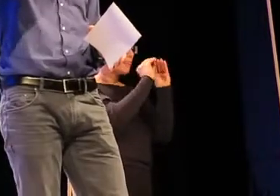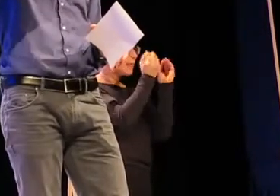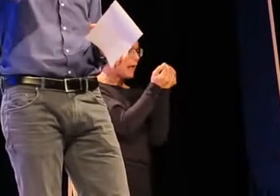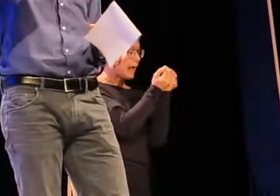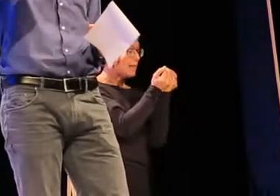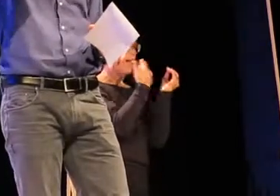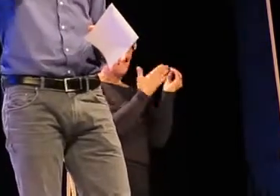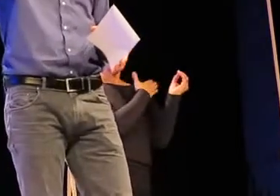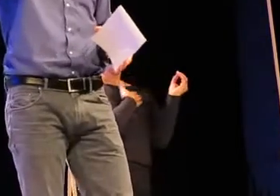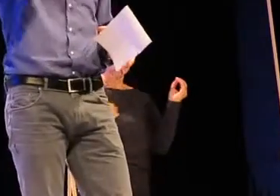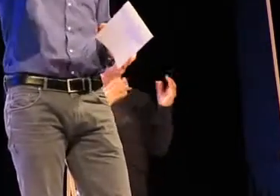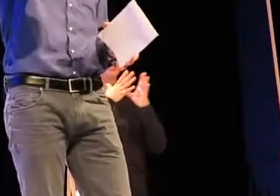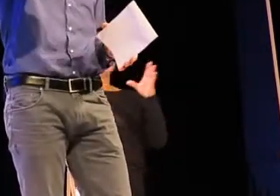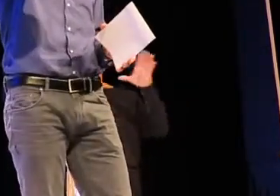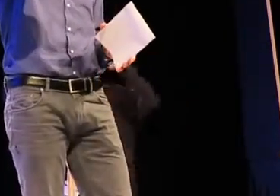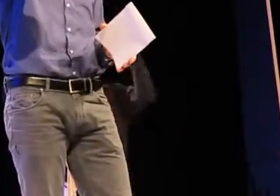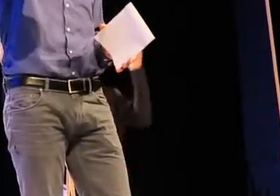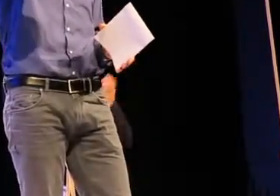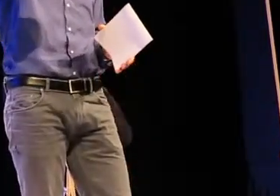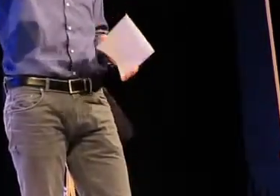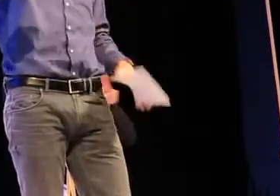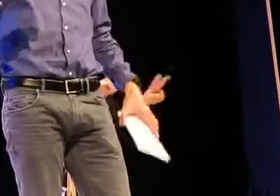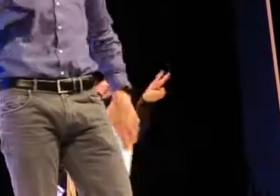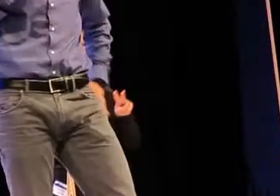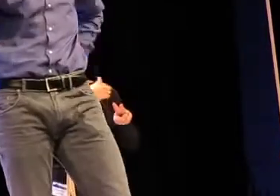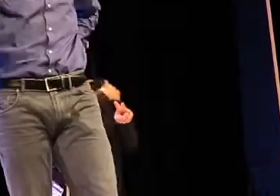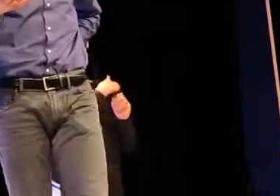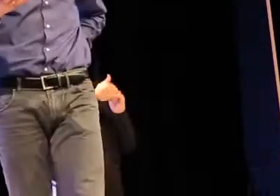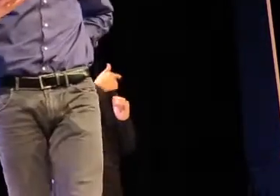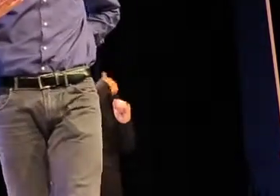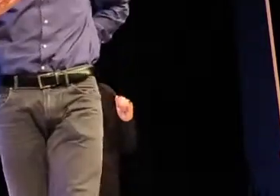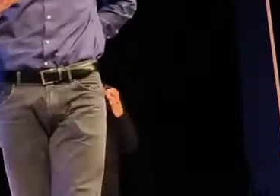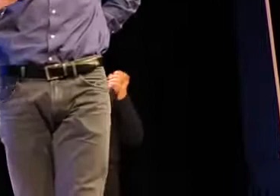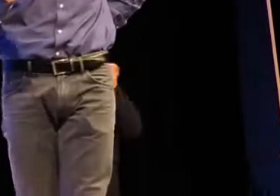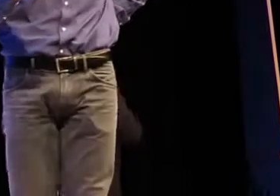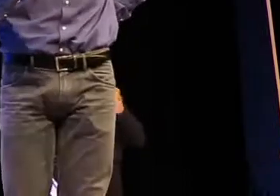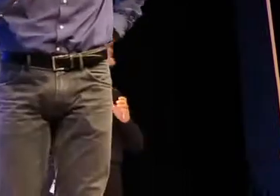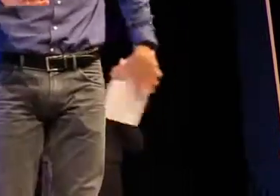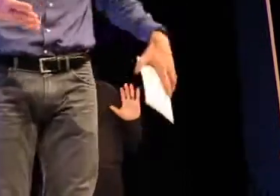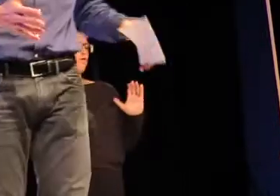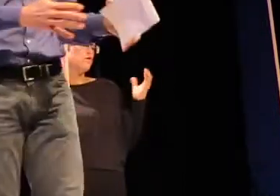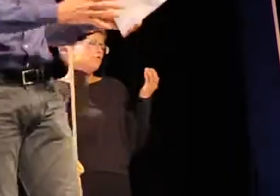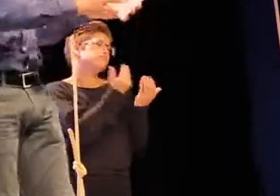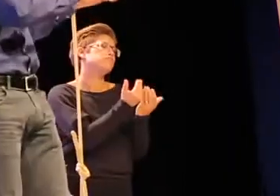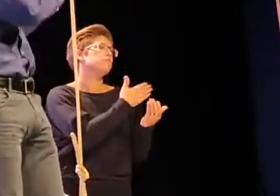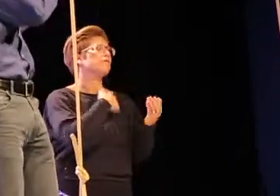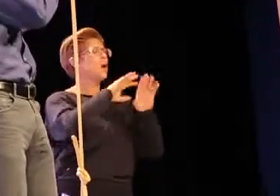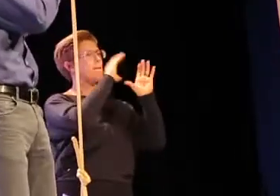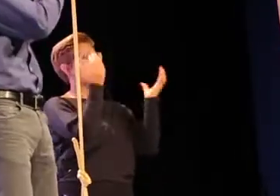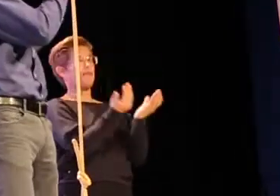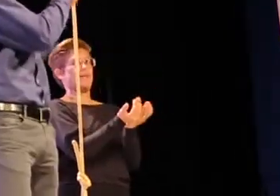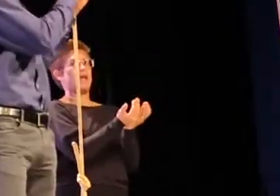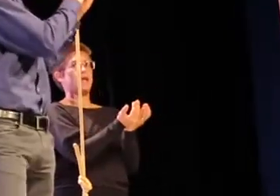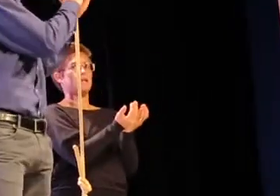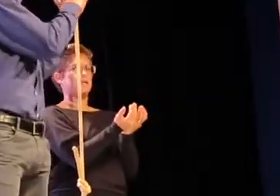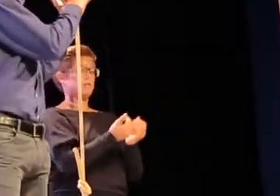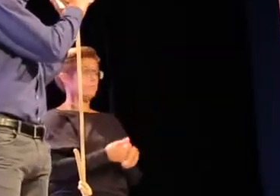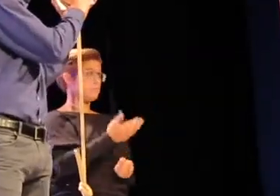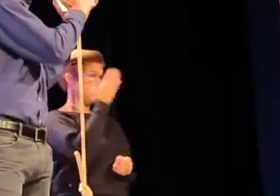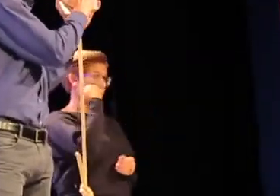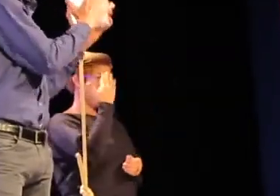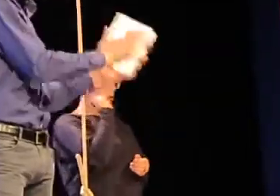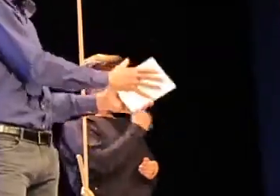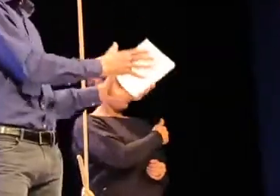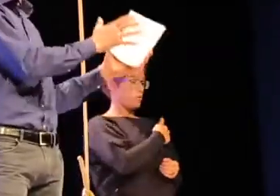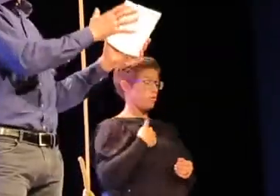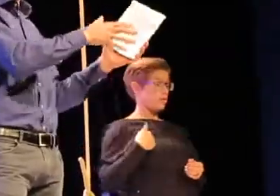över. Poängen är bara att det går alldeles för långsamt. Men det är en mycket, mycket bättre plats att vara. Det vill säga att vi har förflyttat oss från en situation där